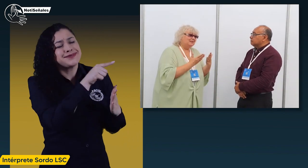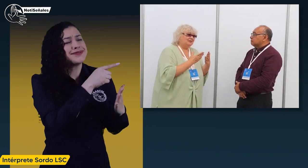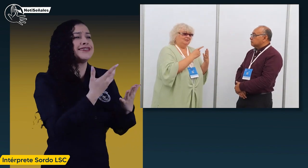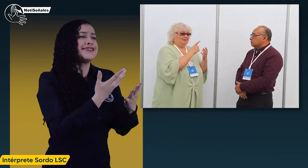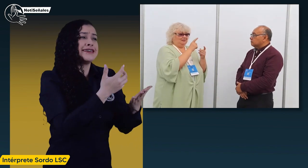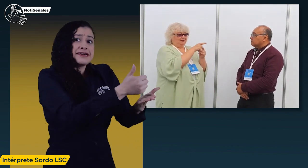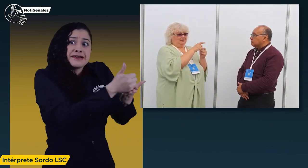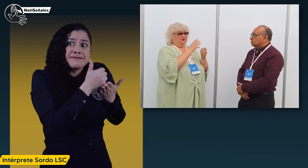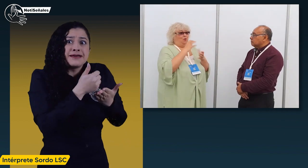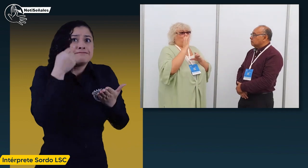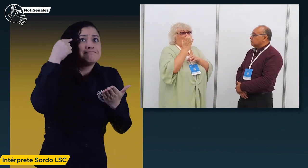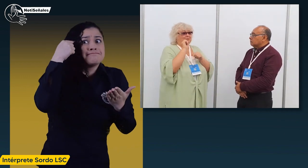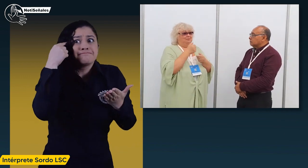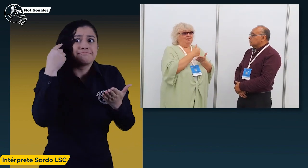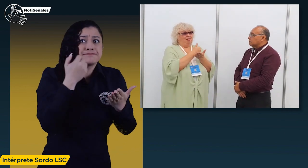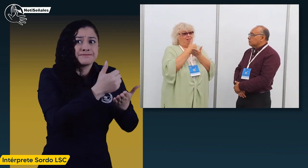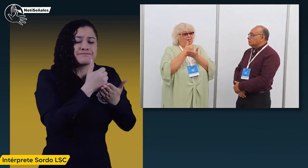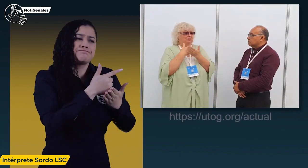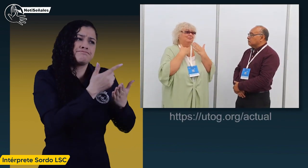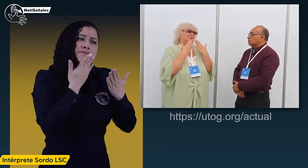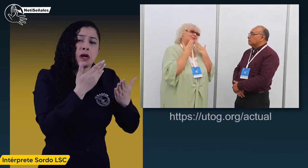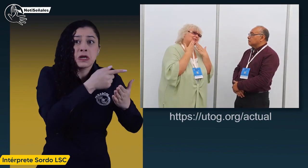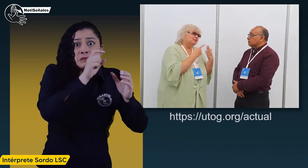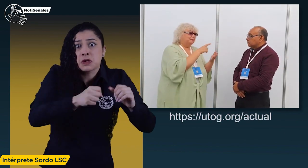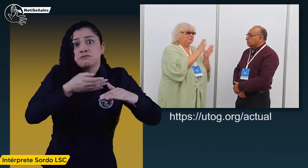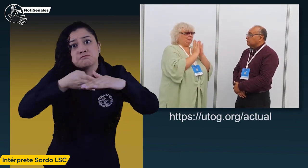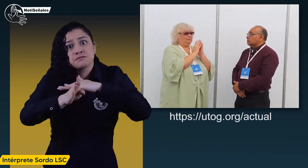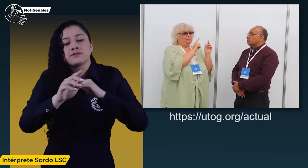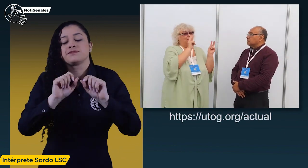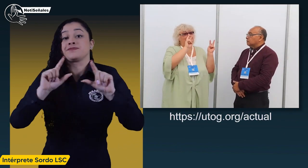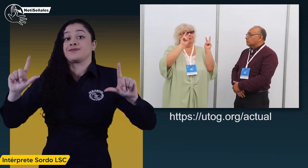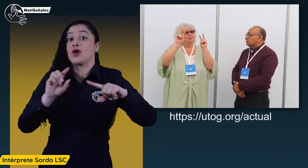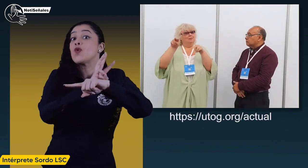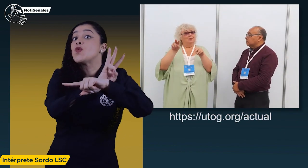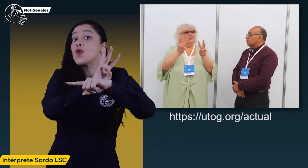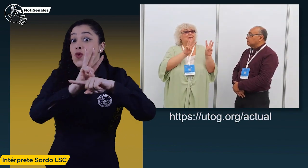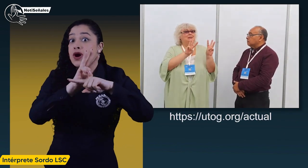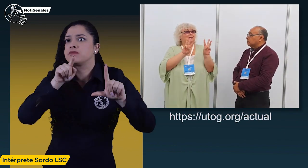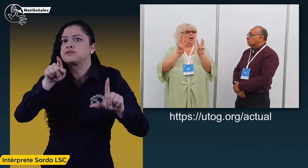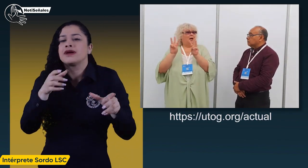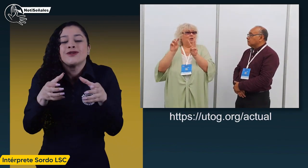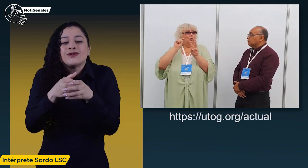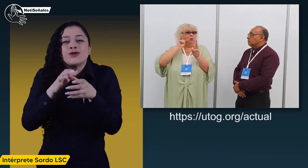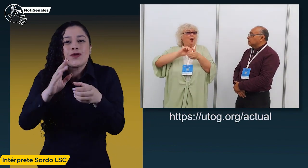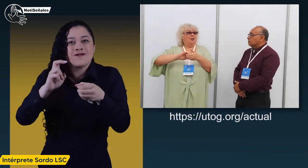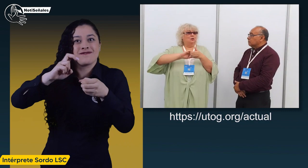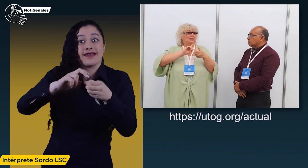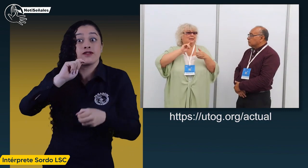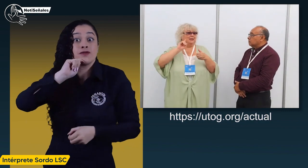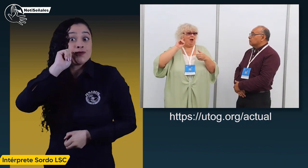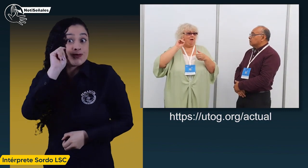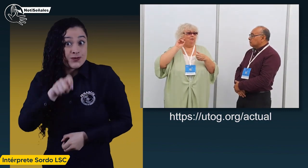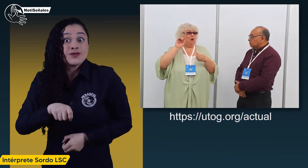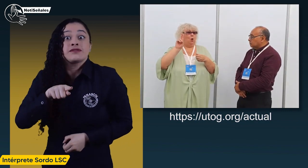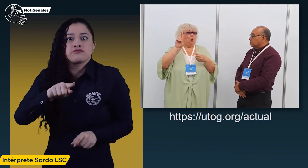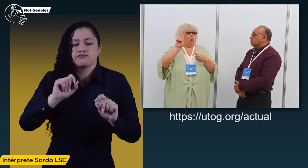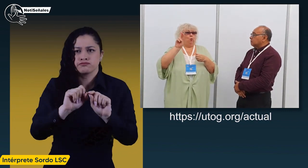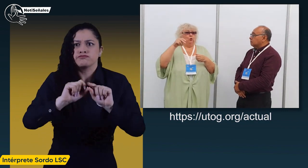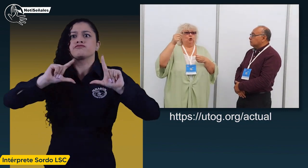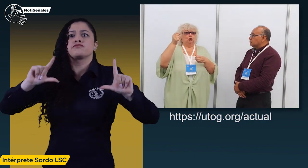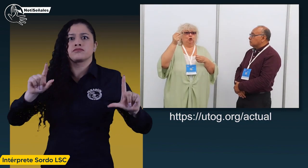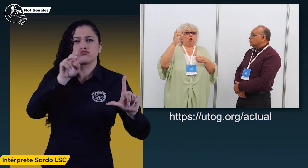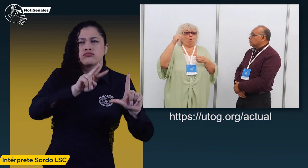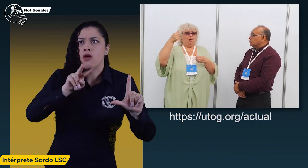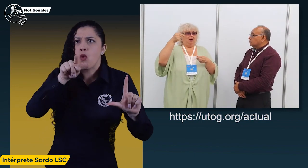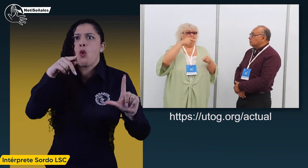grande de dificultades Gracias a ti por pensar en la posibilidad de ayudar desde Colombia pueden acceder a la página web de la asociación ucraniana de